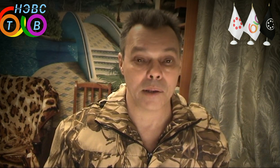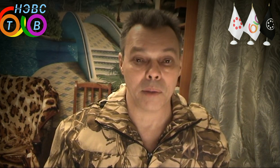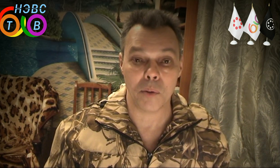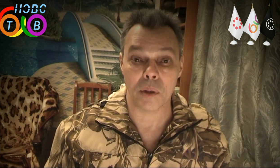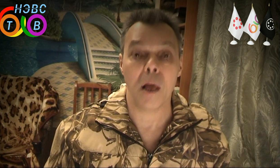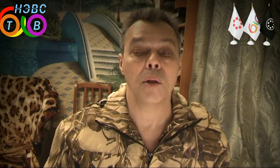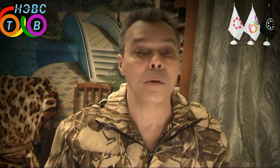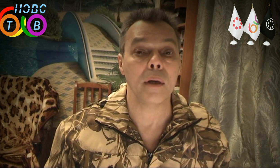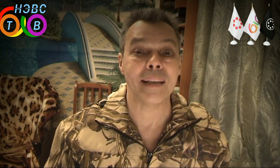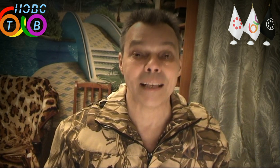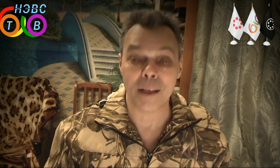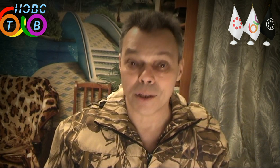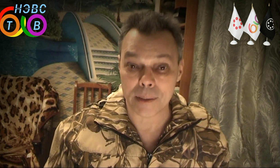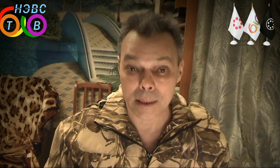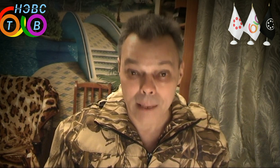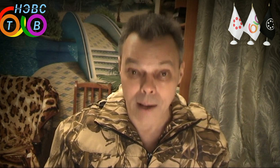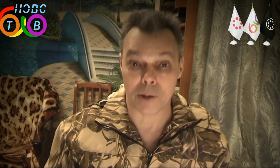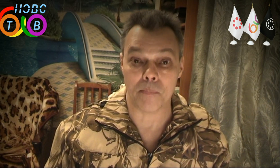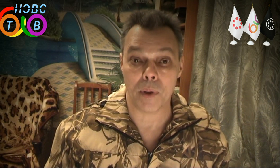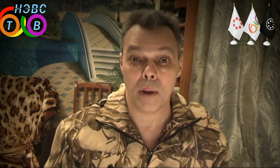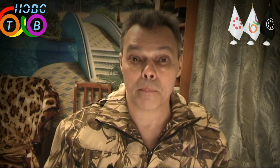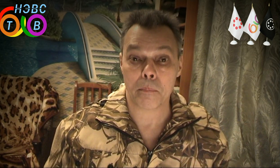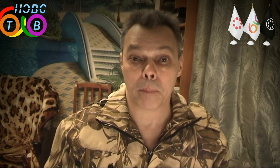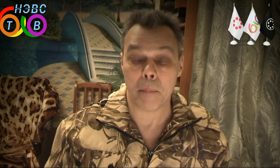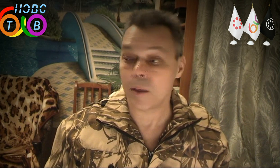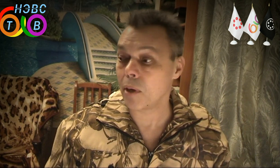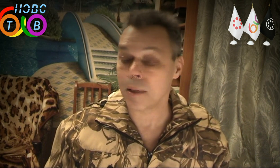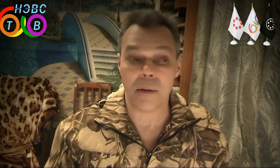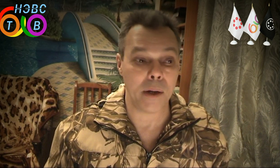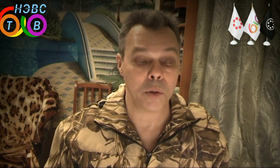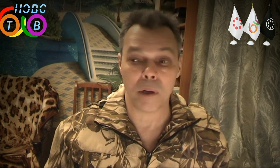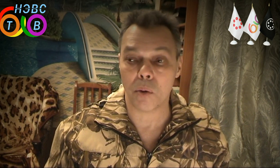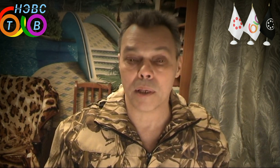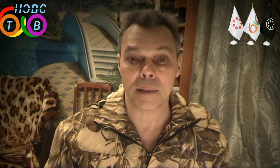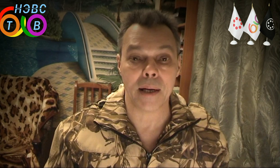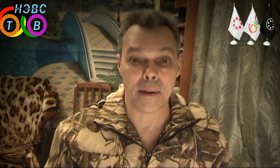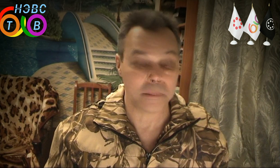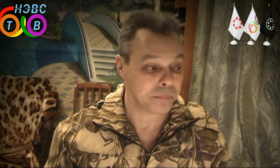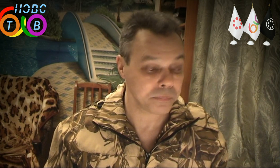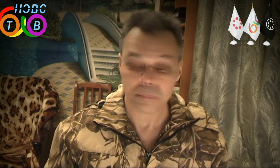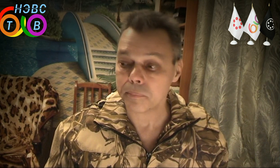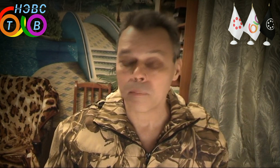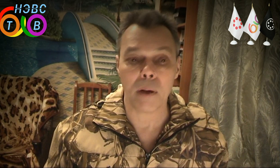каждом ребенке, но и энергетические также. И поэтому, когда говорят, что природа отдыхает